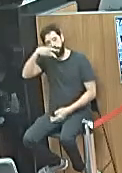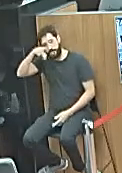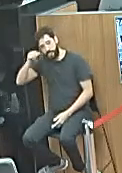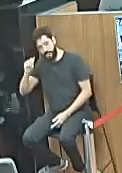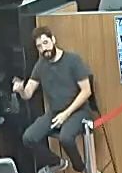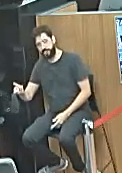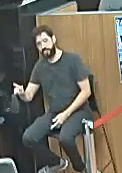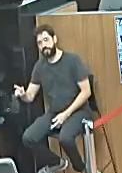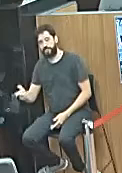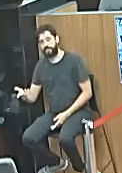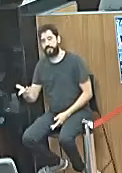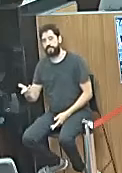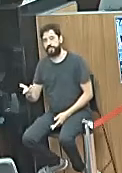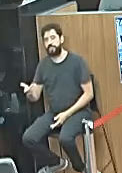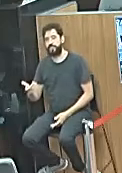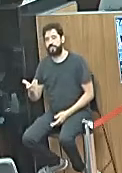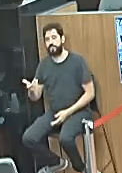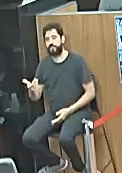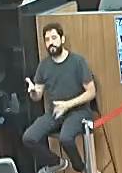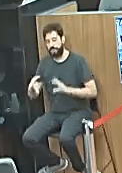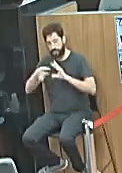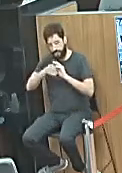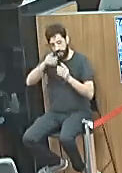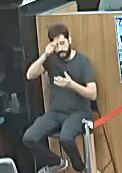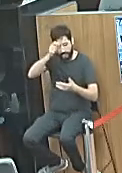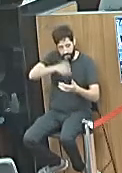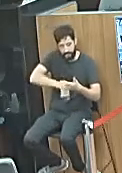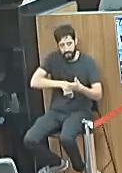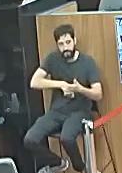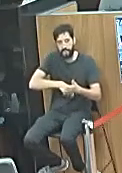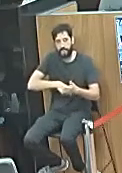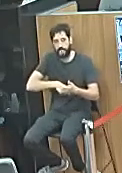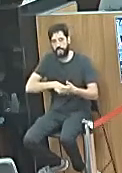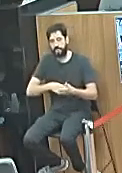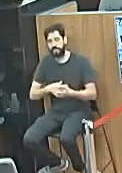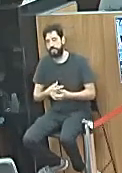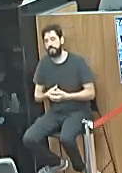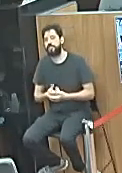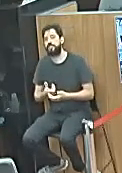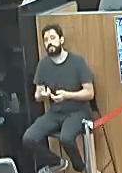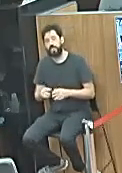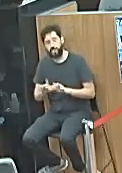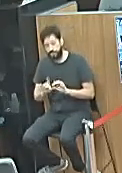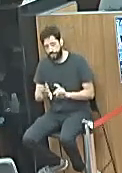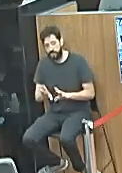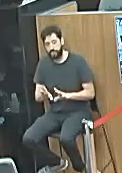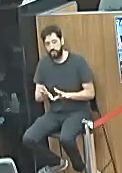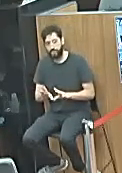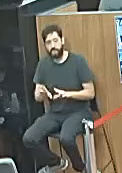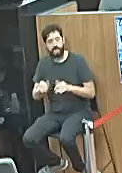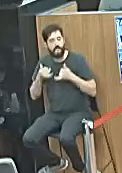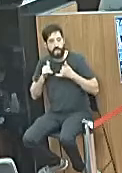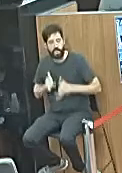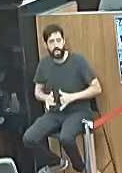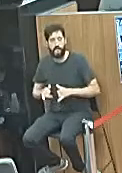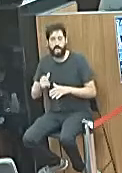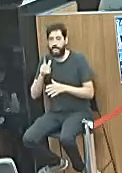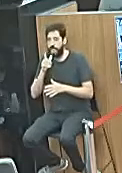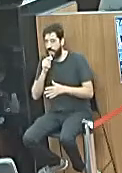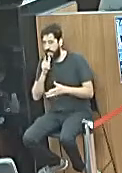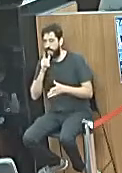ges conveniados assinados e que não foram empenhadas que são simplesmente uma rede elétrica e hidráulica